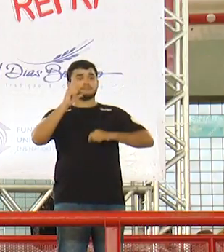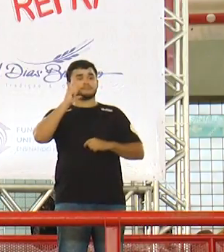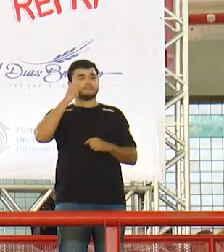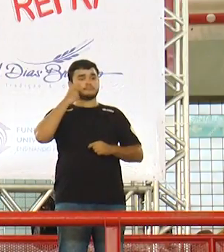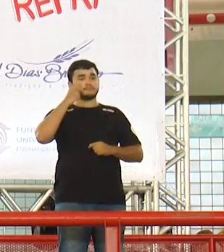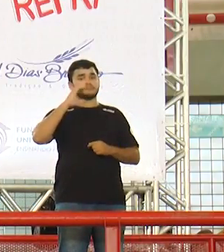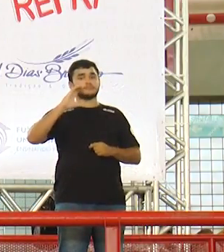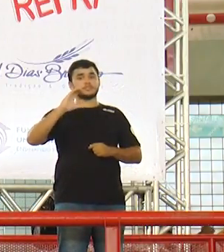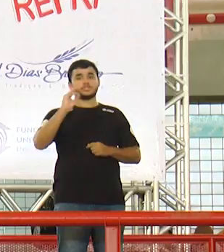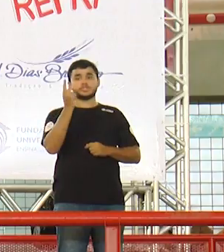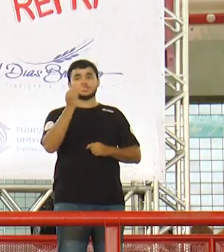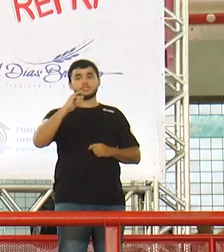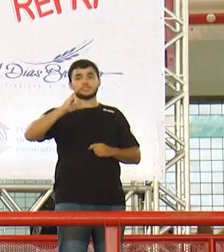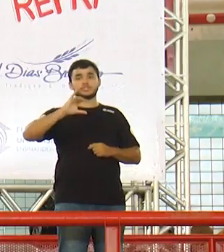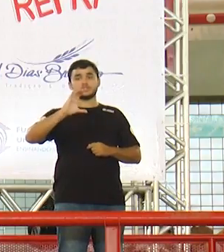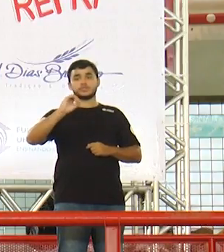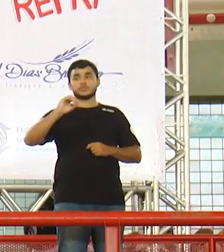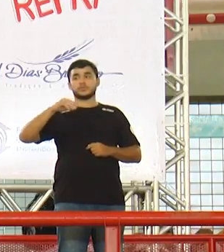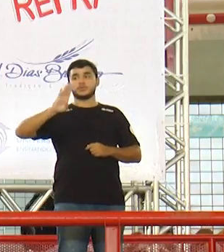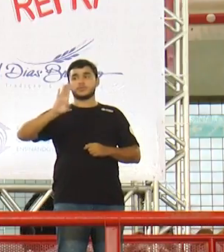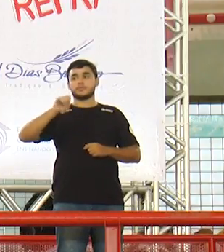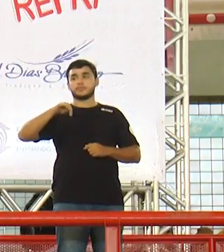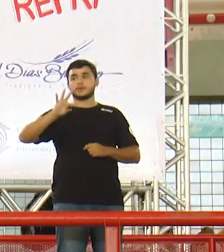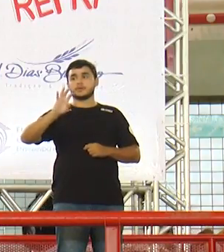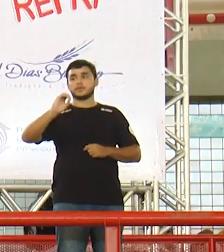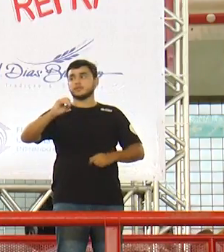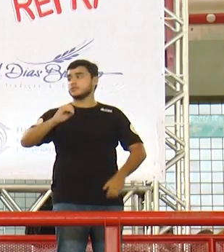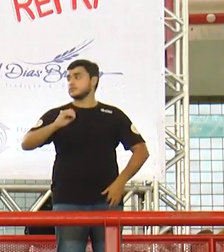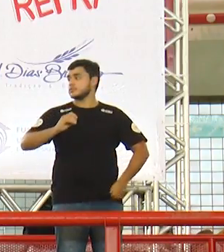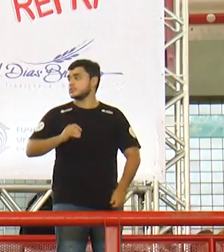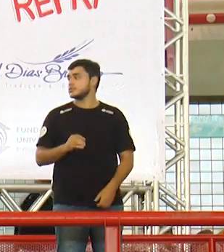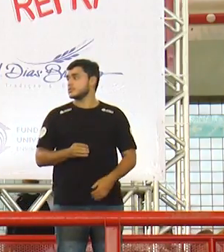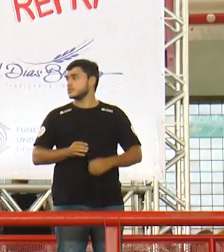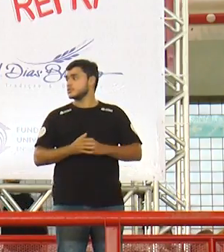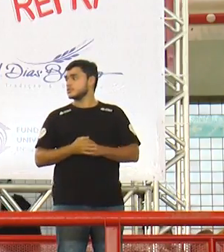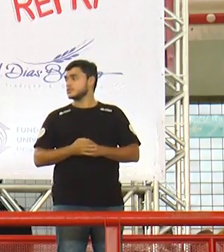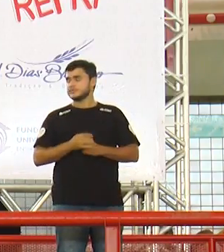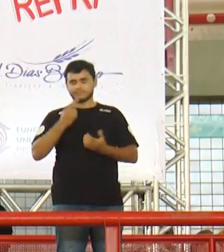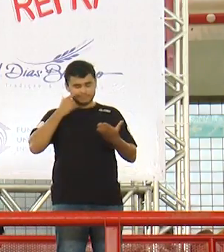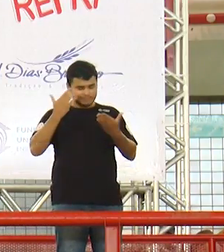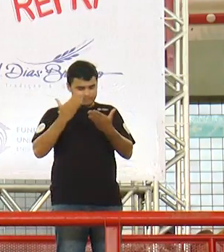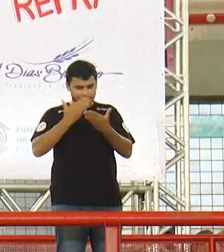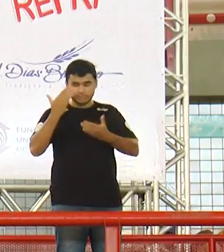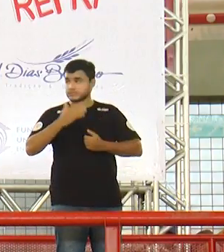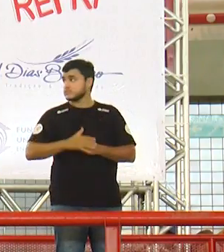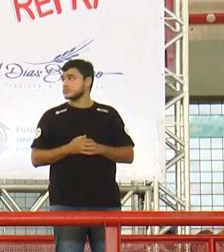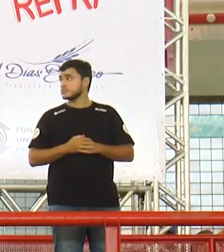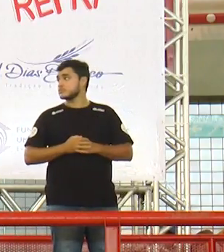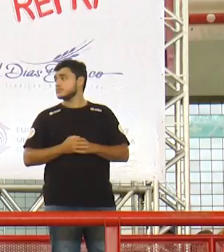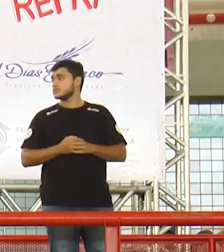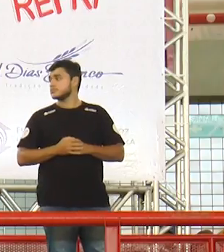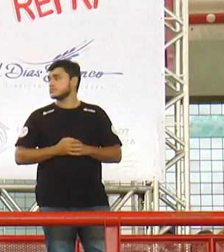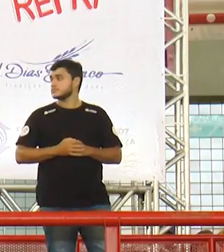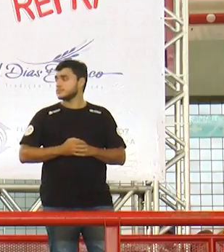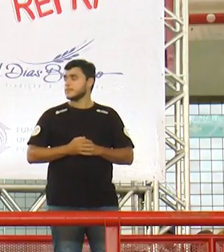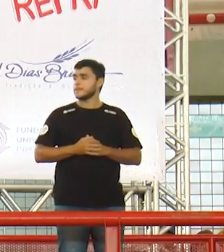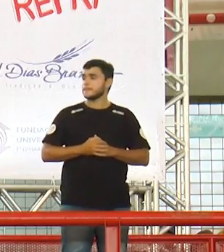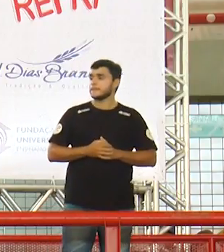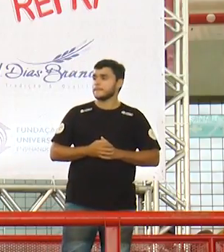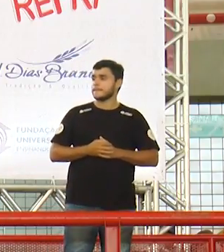Chico Bento. Eu juro que eu não estou enxergando o que o Chico Bento está dizendo. Mas eu acho que é assim,